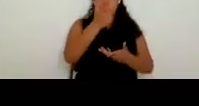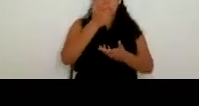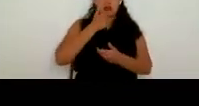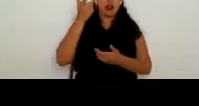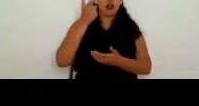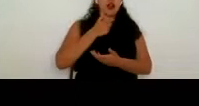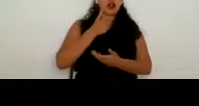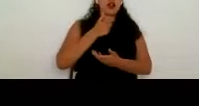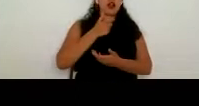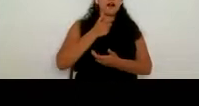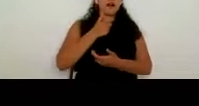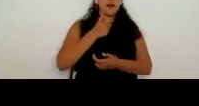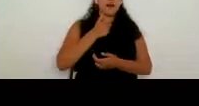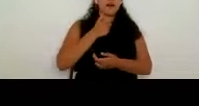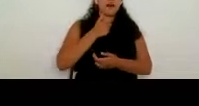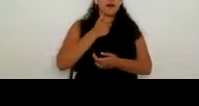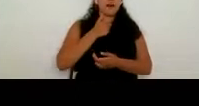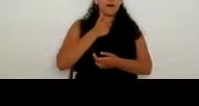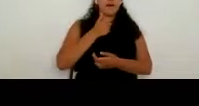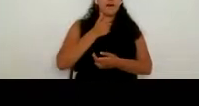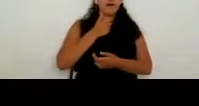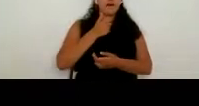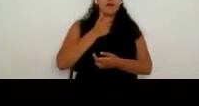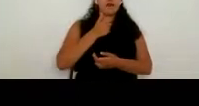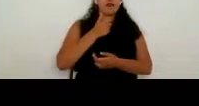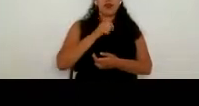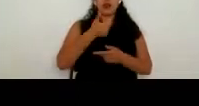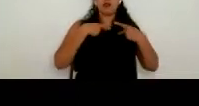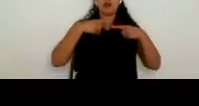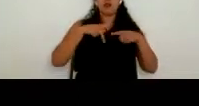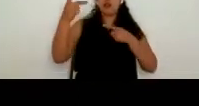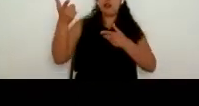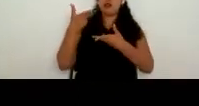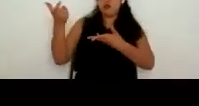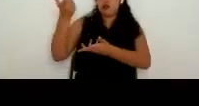es mucho mayor que el de el resto de las personas